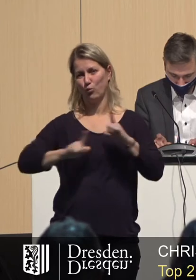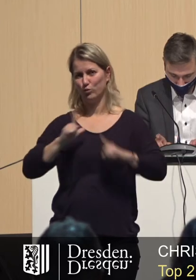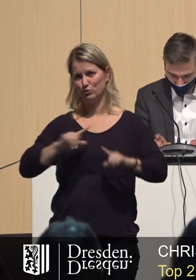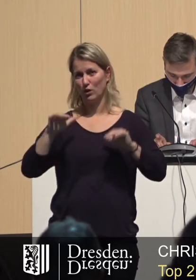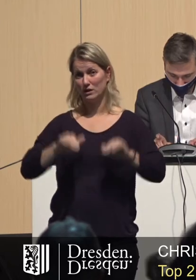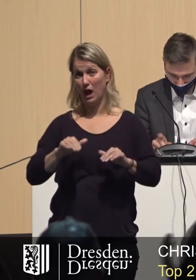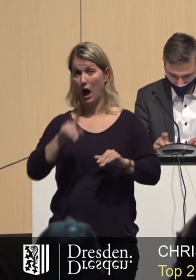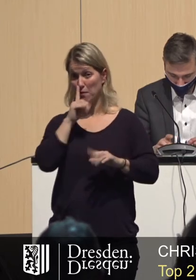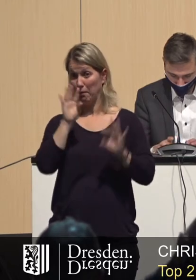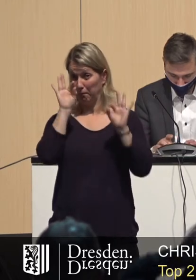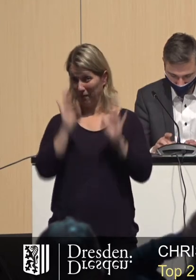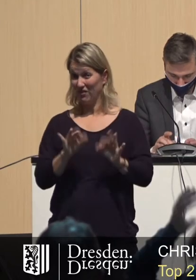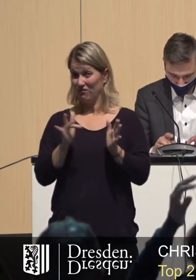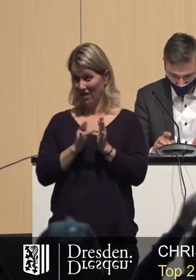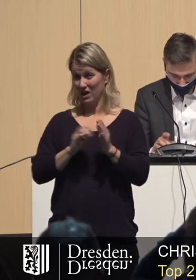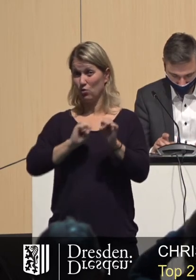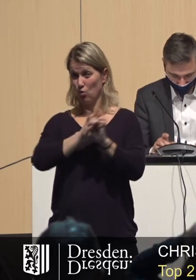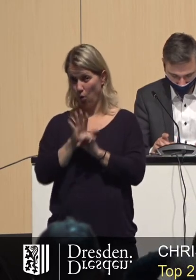durch Corona entsprechender